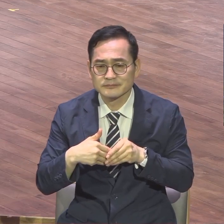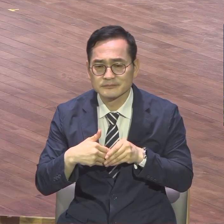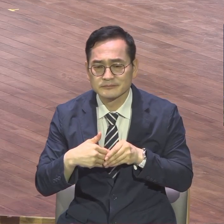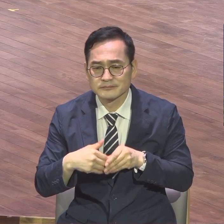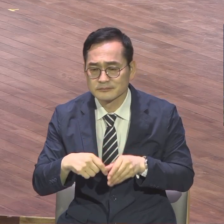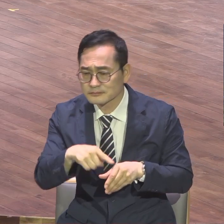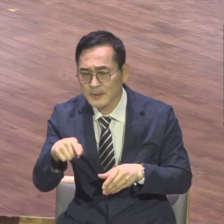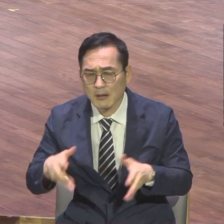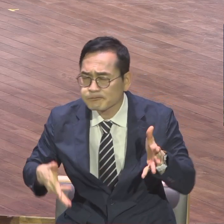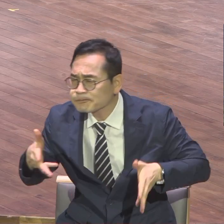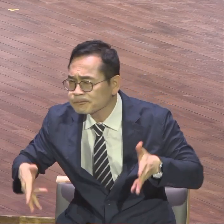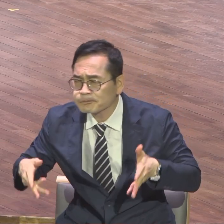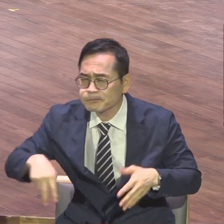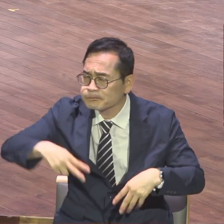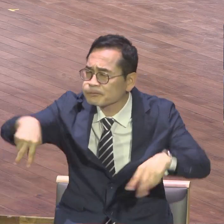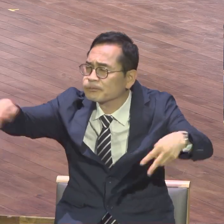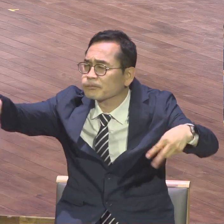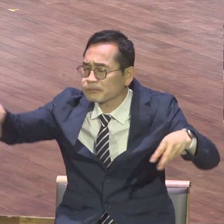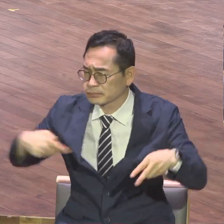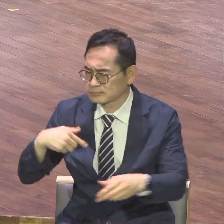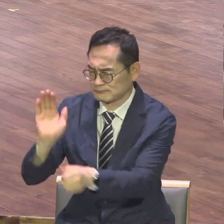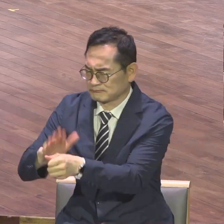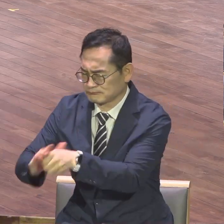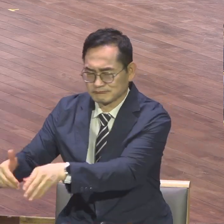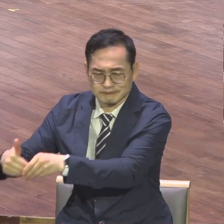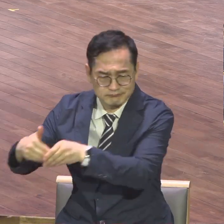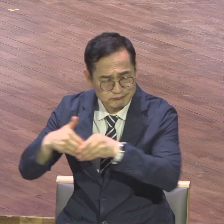찾도록 여러분 바라보고 방향을 잡도록